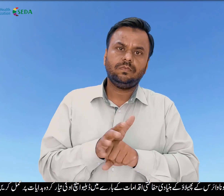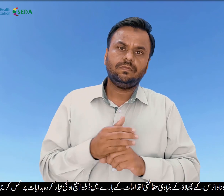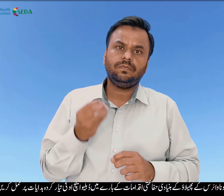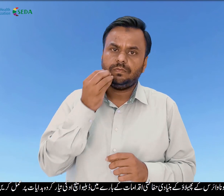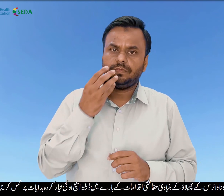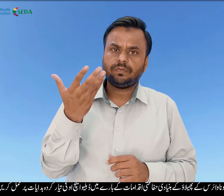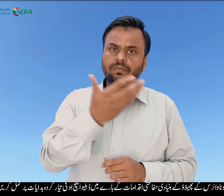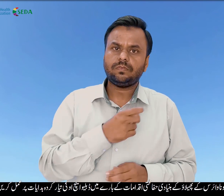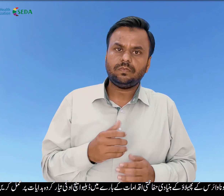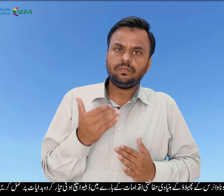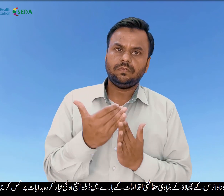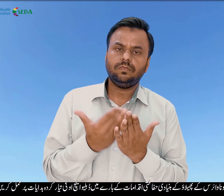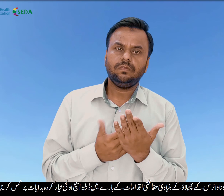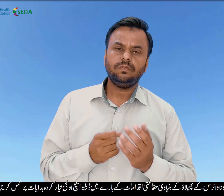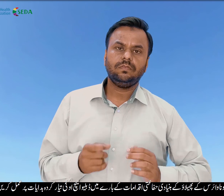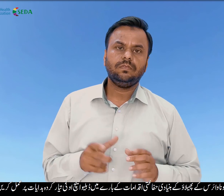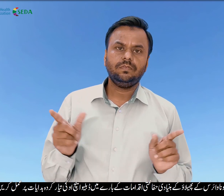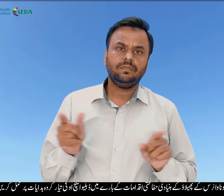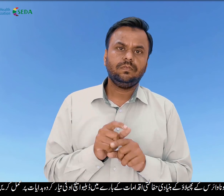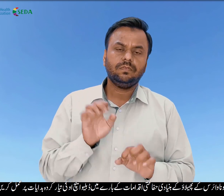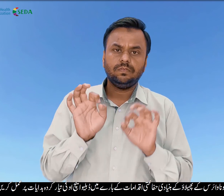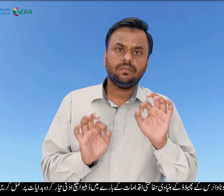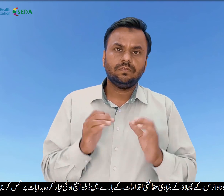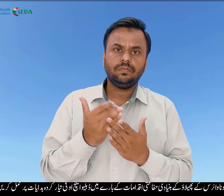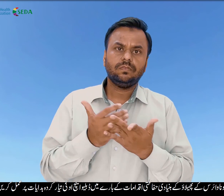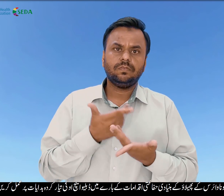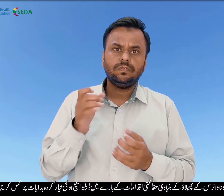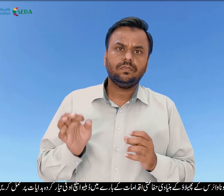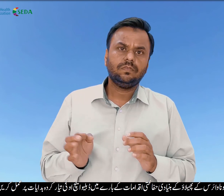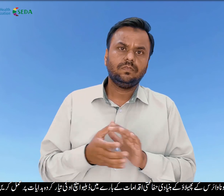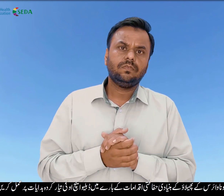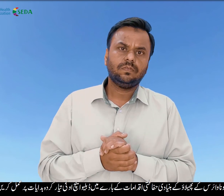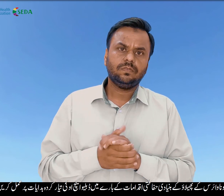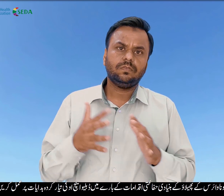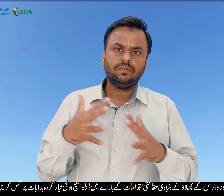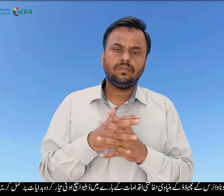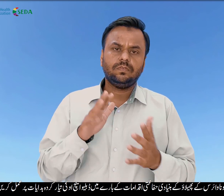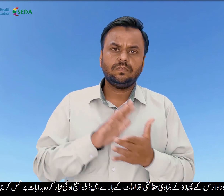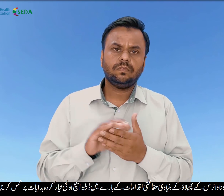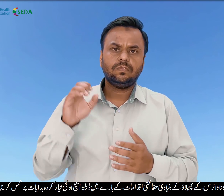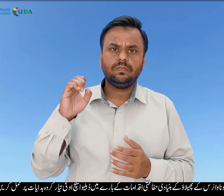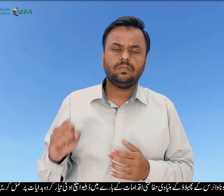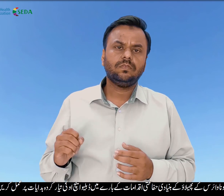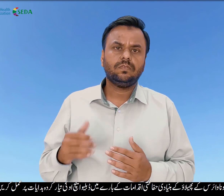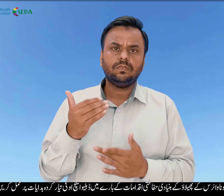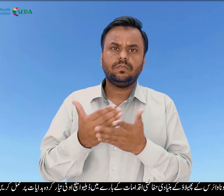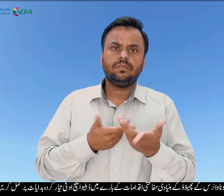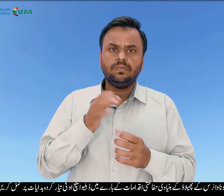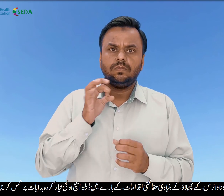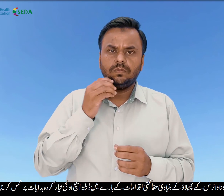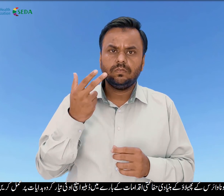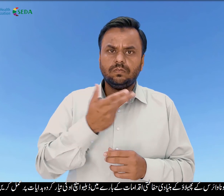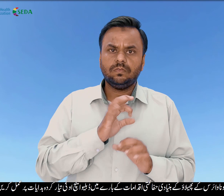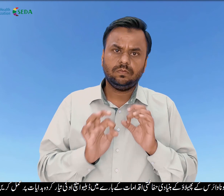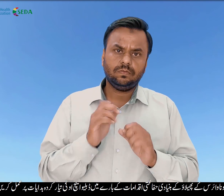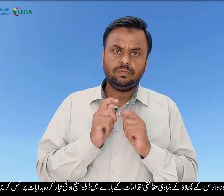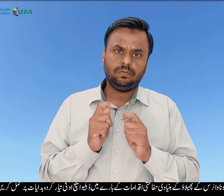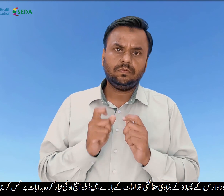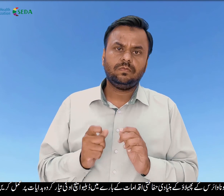کورونا وائرس کے پھیلاؤ کے بنیادی حفاظتی اقدامات کے بارے میں WHO کی تیار کردہ ہدایات پر عمل